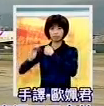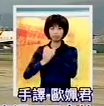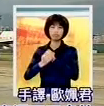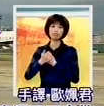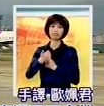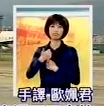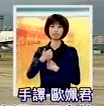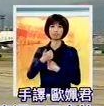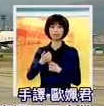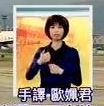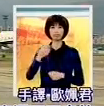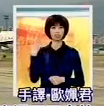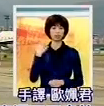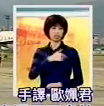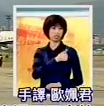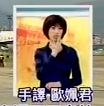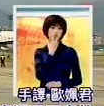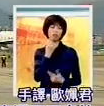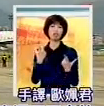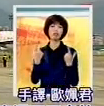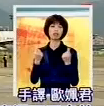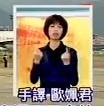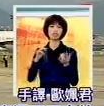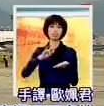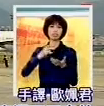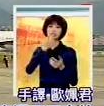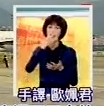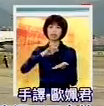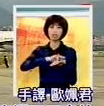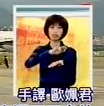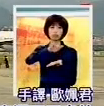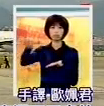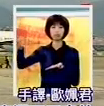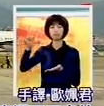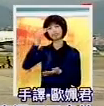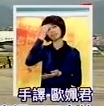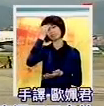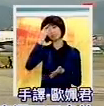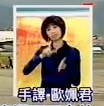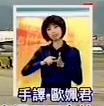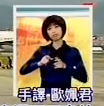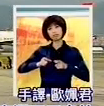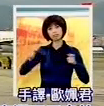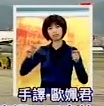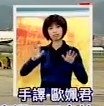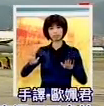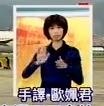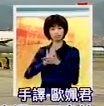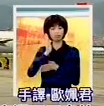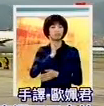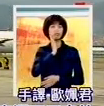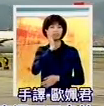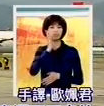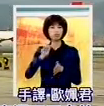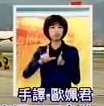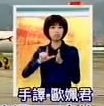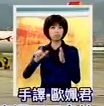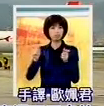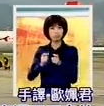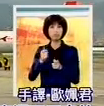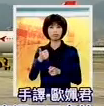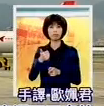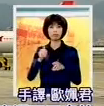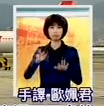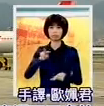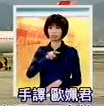即使是周末包机，也必须经过香港飞航情报区，这样看起来是非常快的一个状况哦。而目前透过画